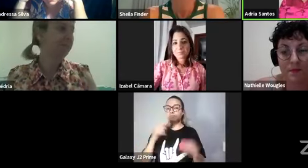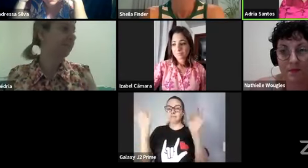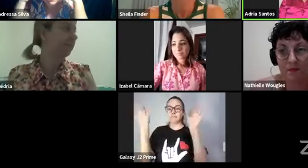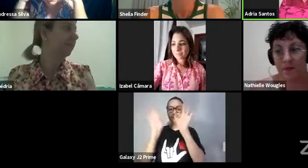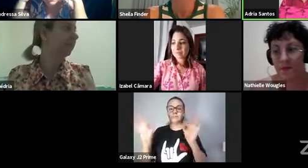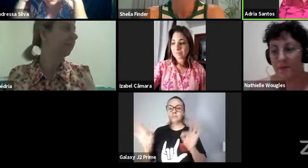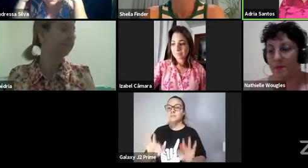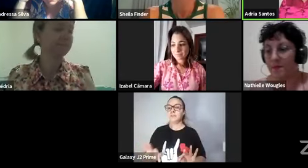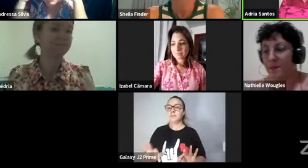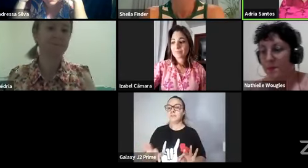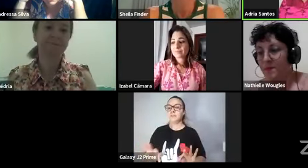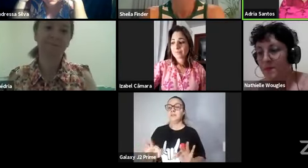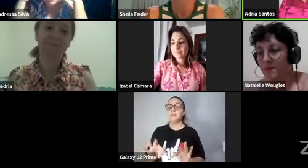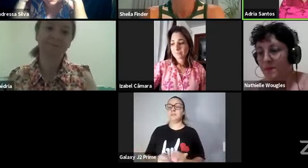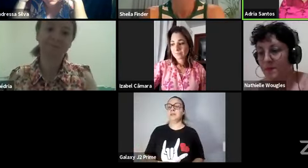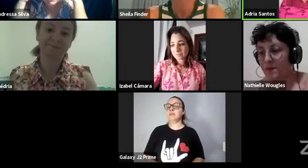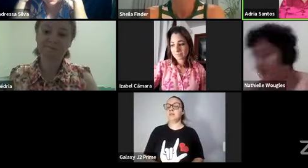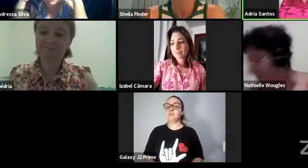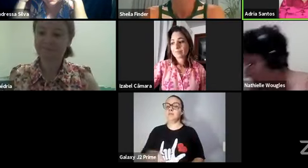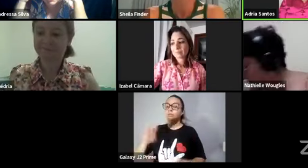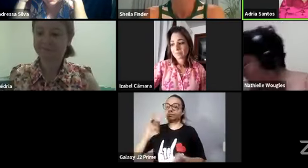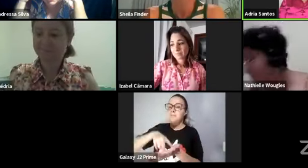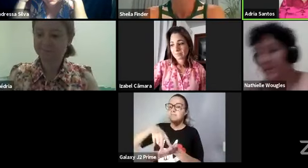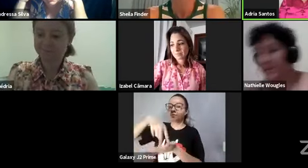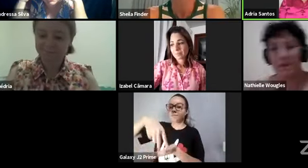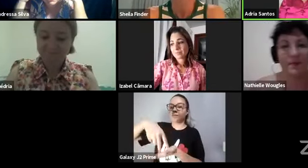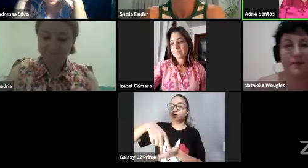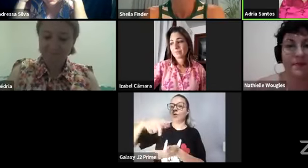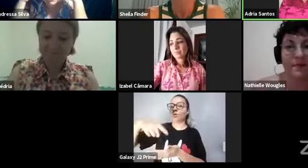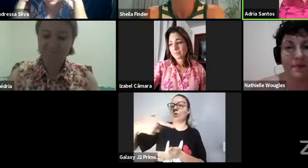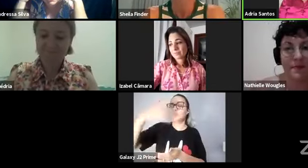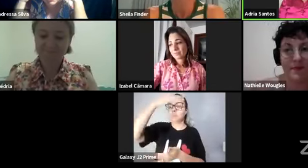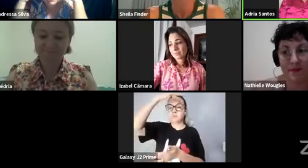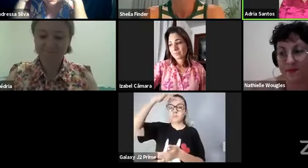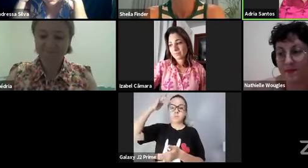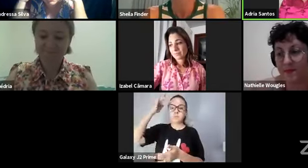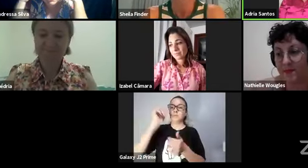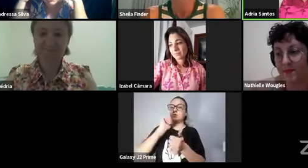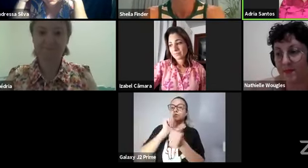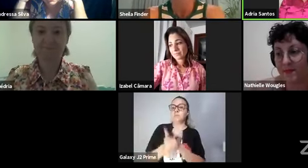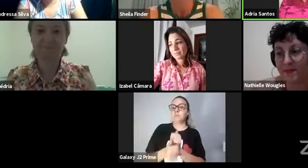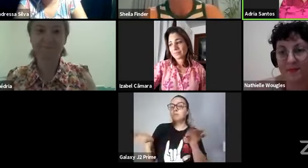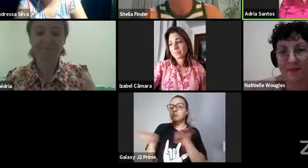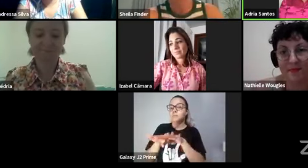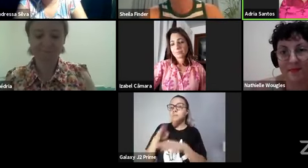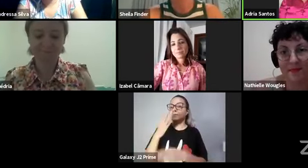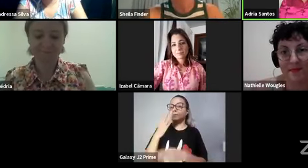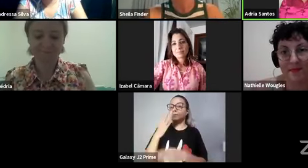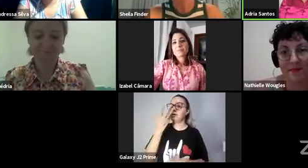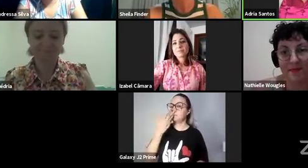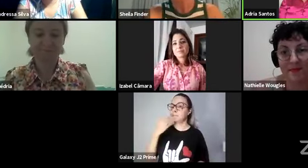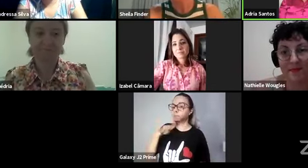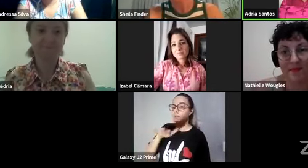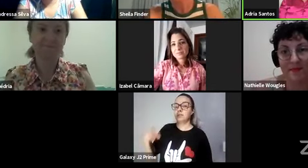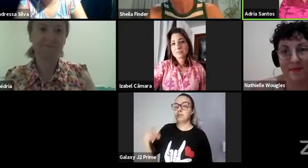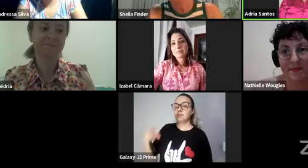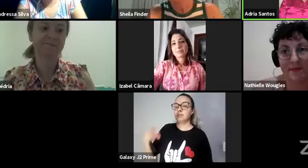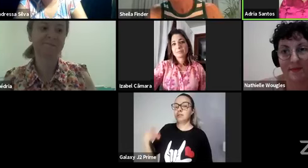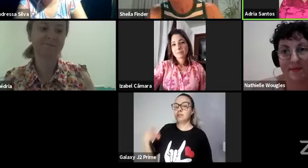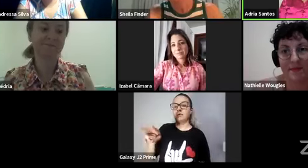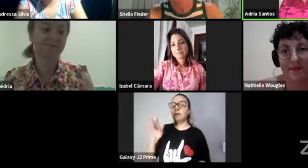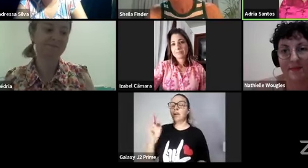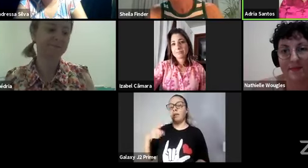referência para outras atletas, para as crianças que estão vindo. Eu acho que é o nosso papel, né, deixar o